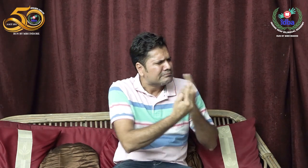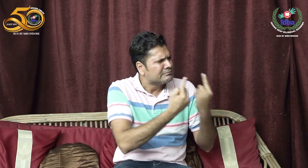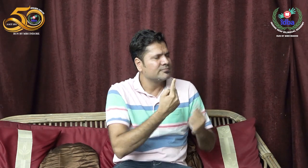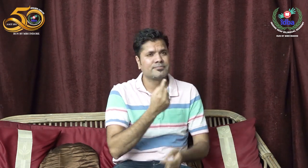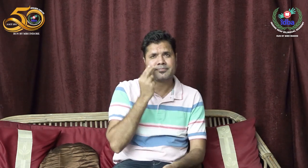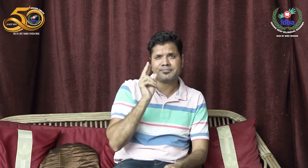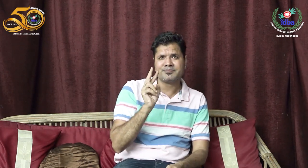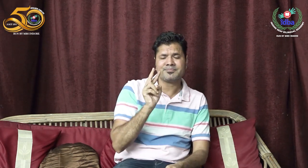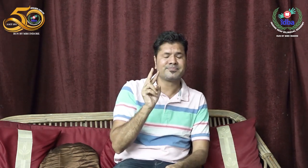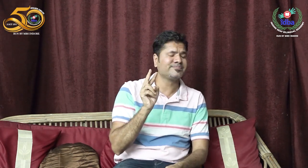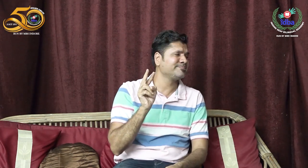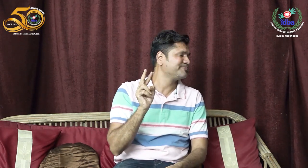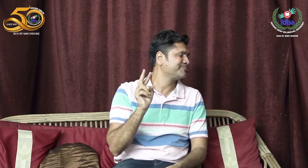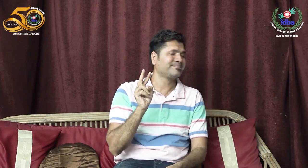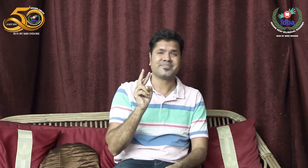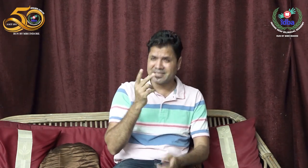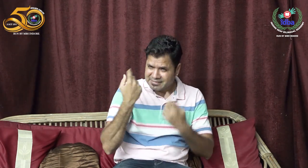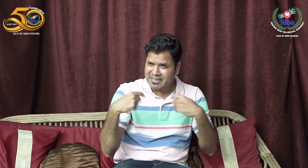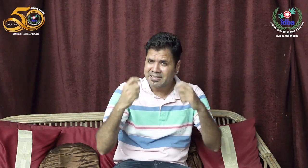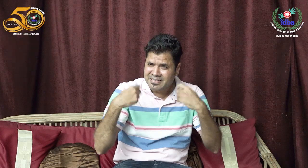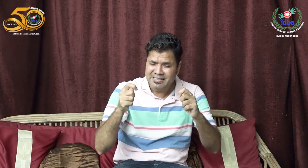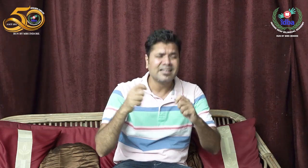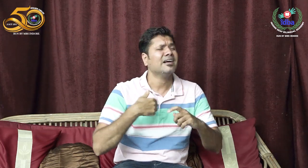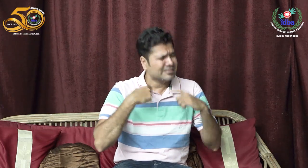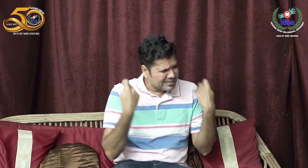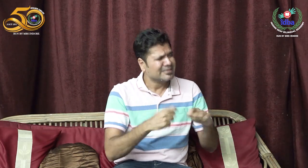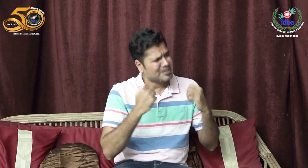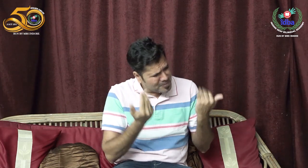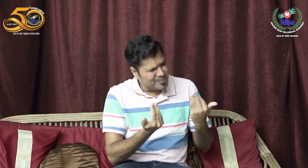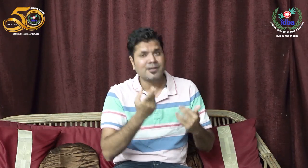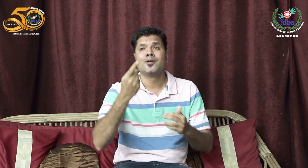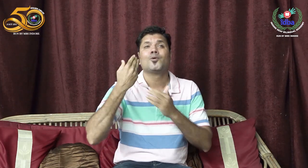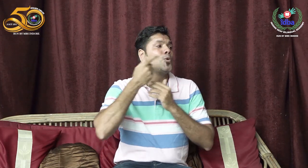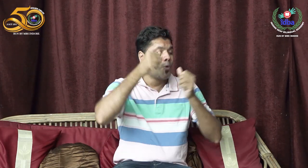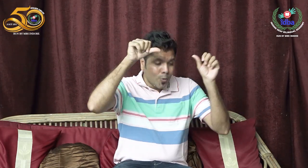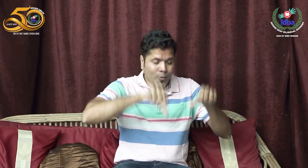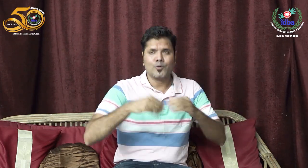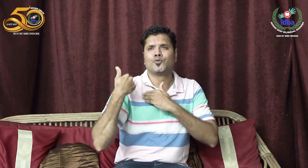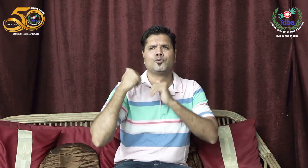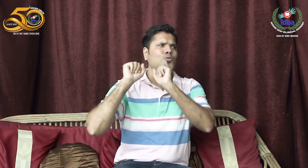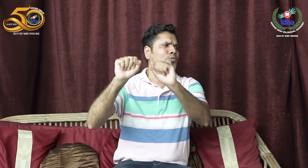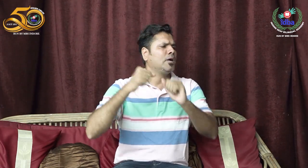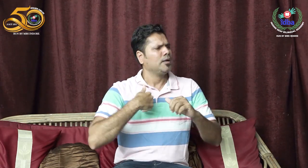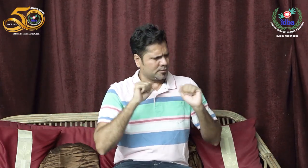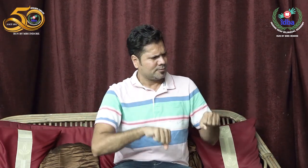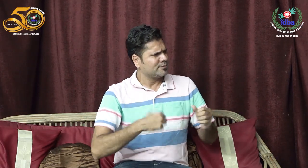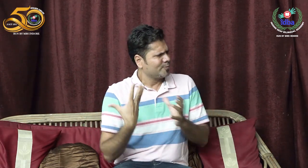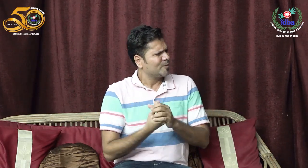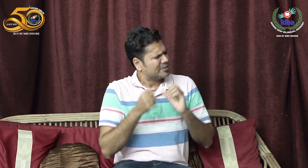फिर उषा मैम से मैंने बातचीत करी, तब उषा मैम ने देखा तो उन्हें लगा कि फिर से ट्राई करो, फिर से मेहनत करो, तुम अगर मेहनत